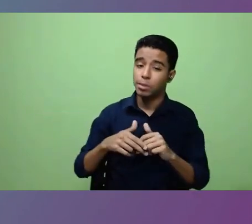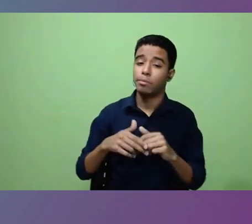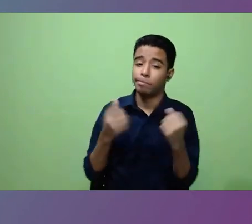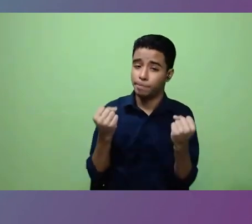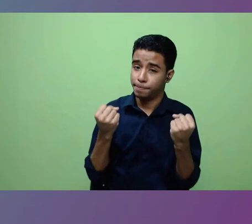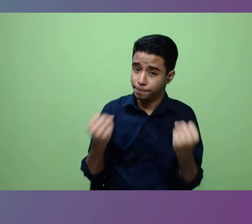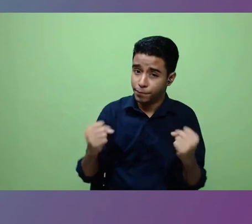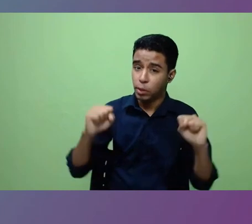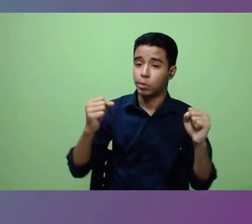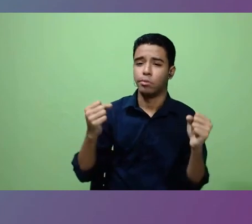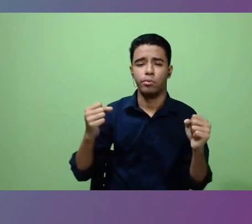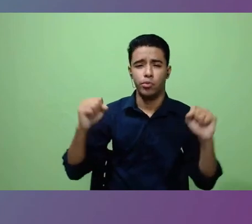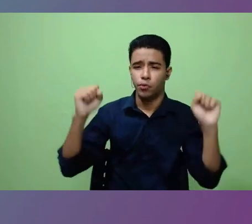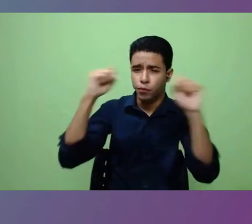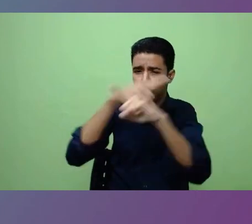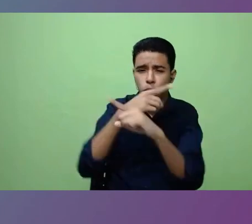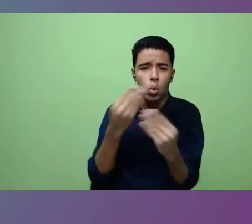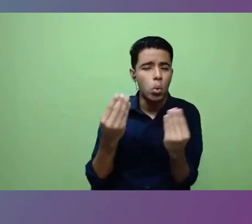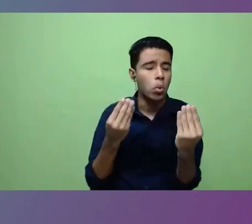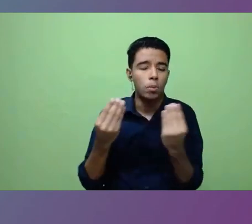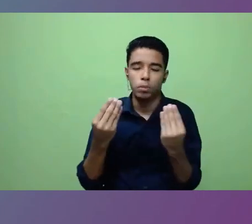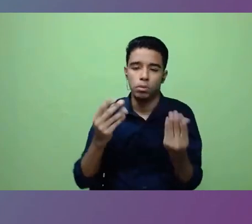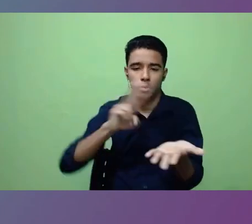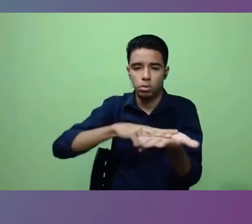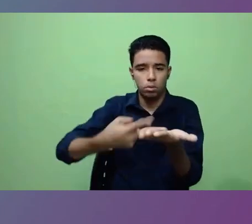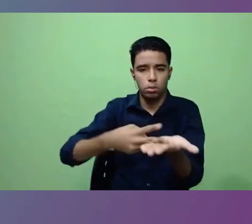a gente pensar na tradução